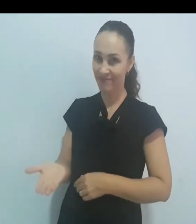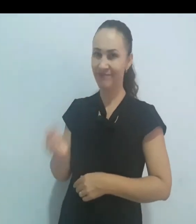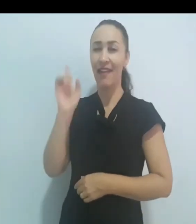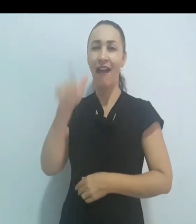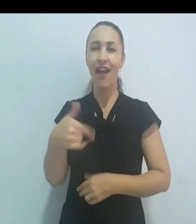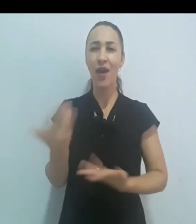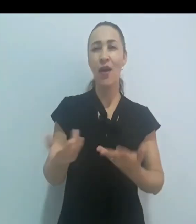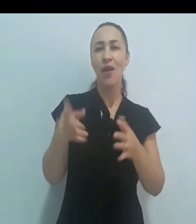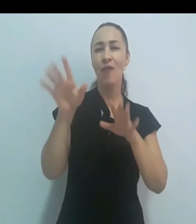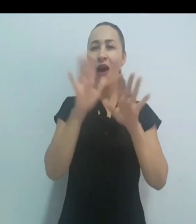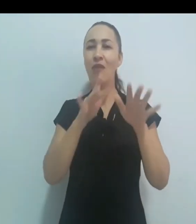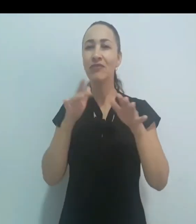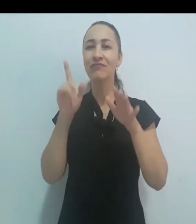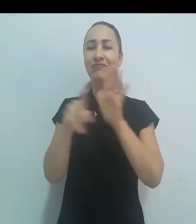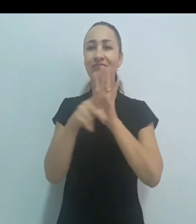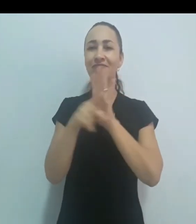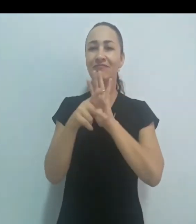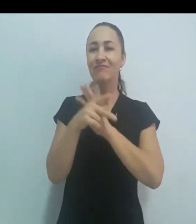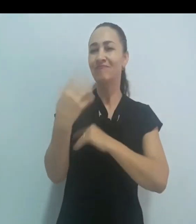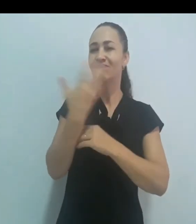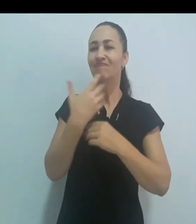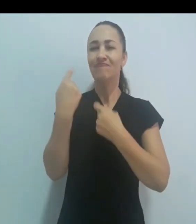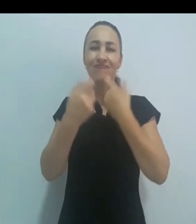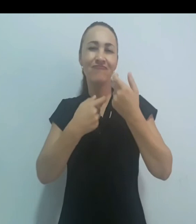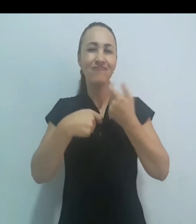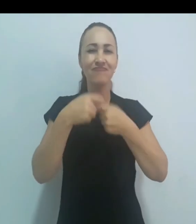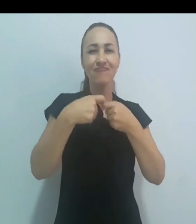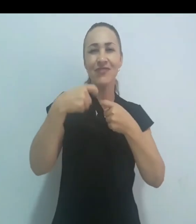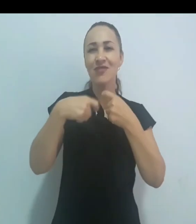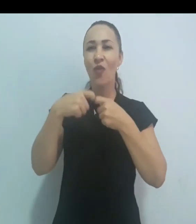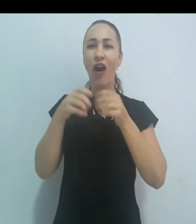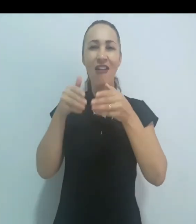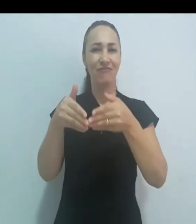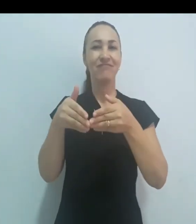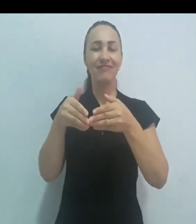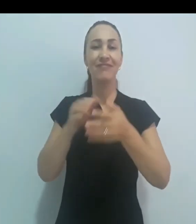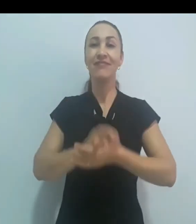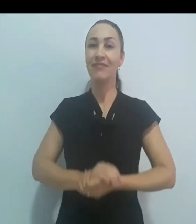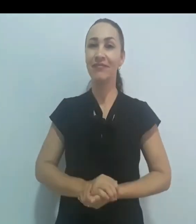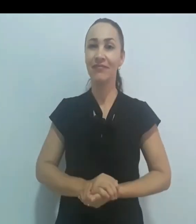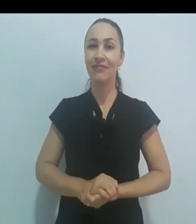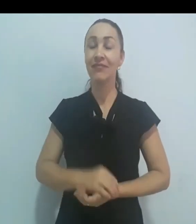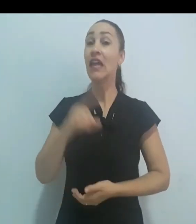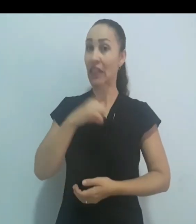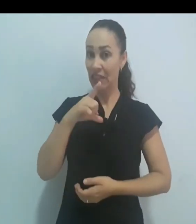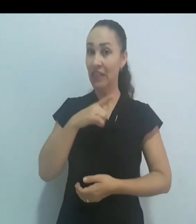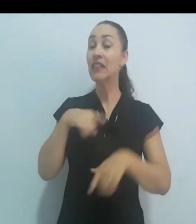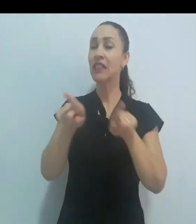de poeta. E sensuais, todos eles com caráter sensual. E tem também